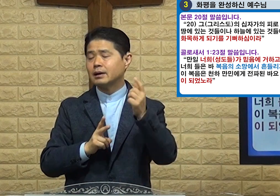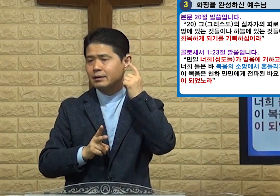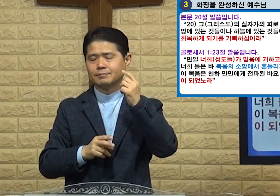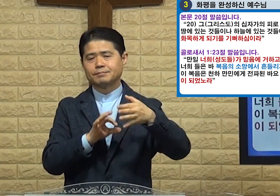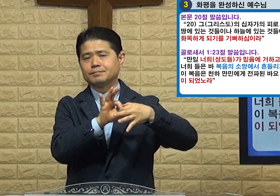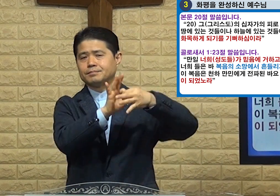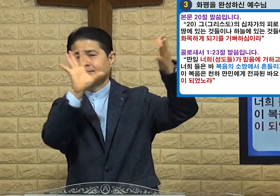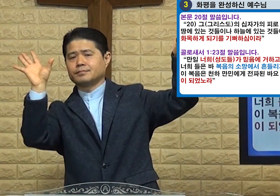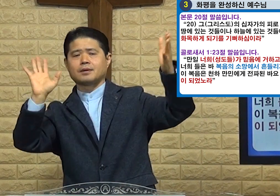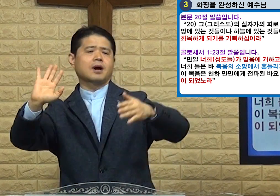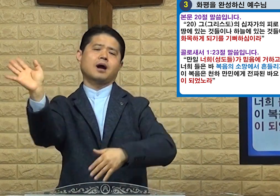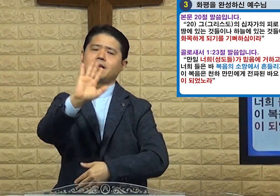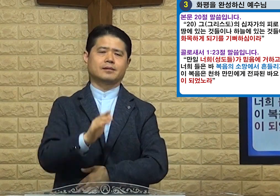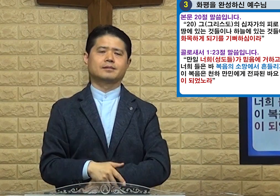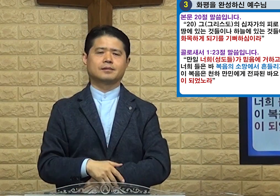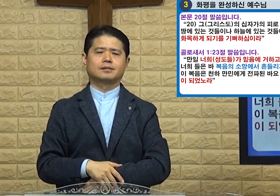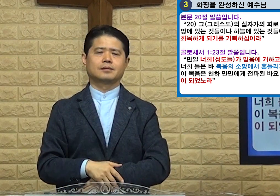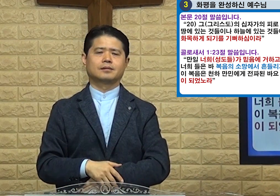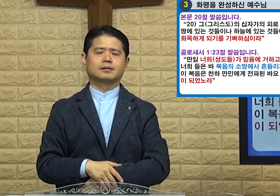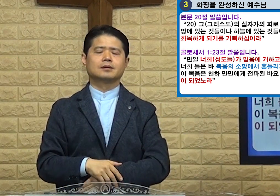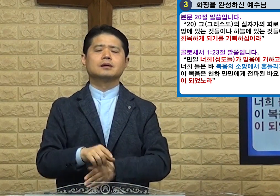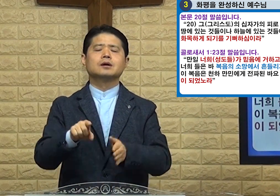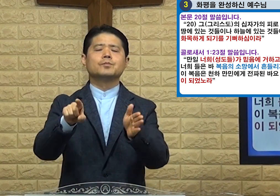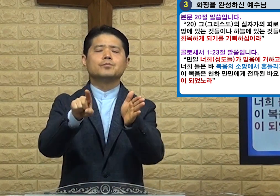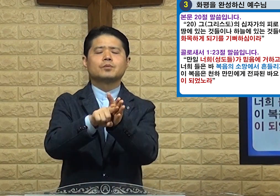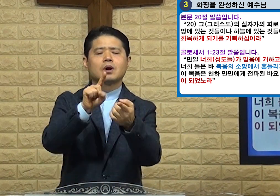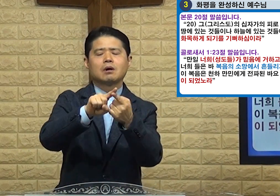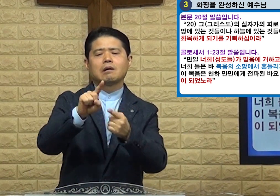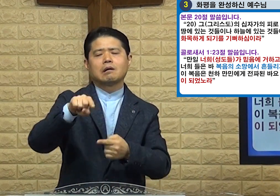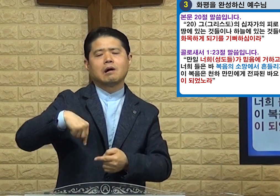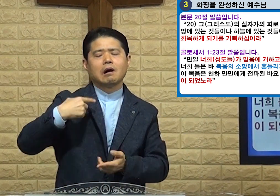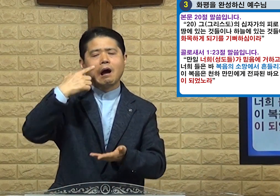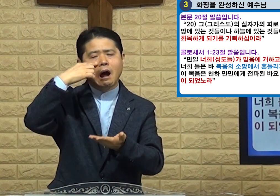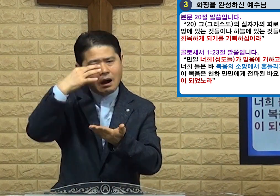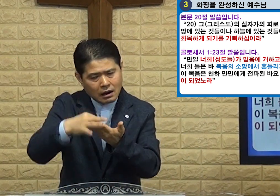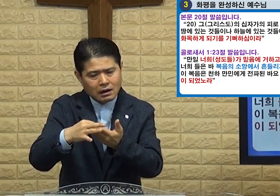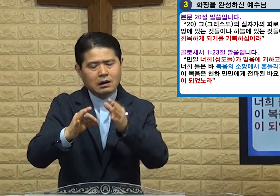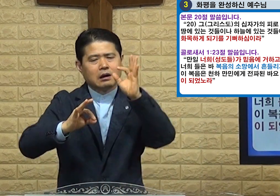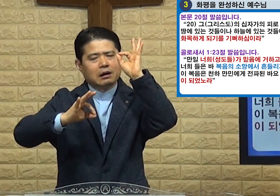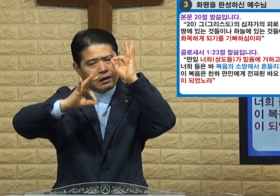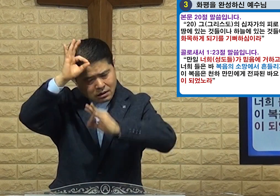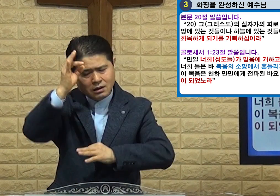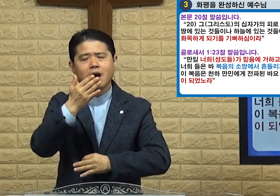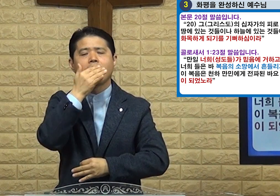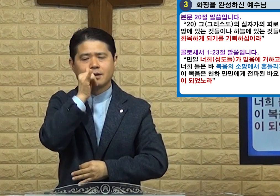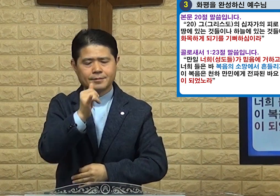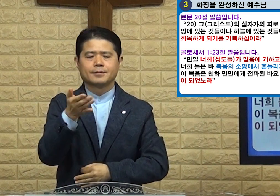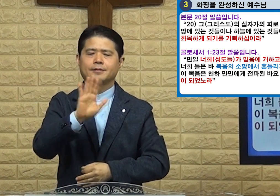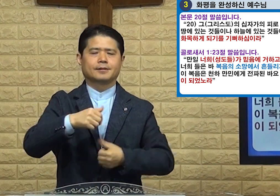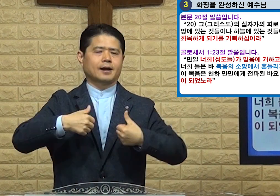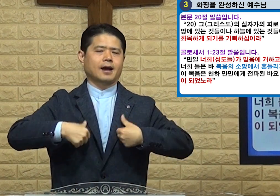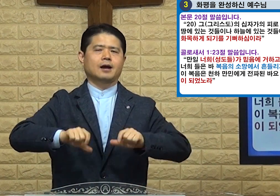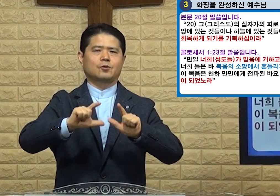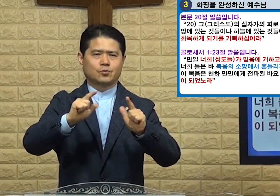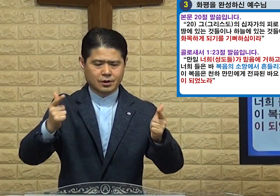자복이 많았습니다. 그렇지만 그것과 상관하지 않고 우리가 믿음이 없어서